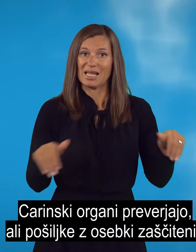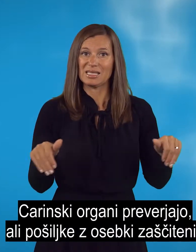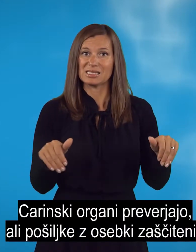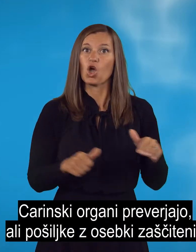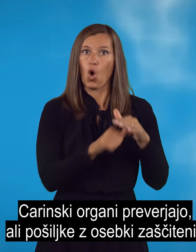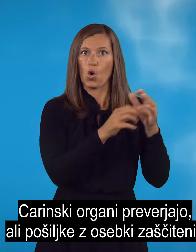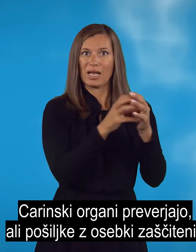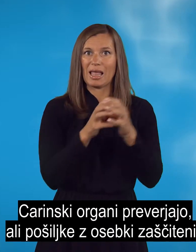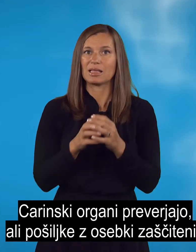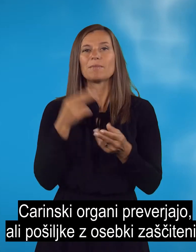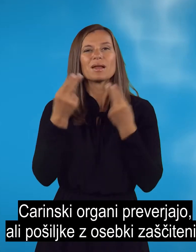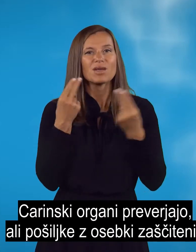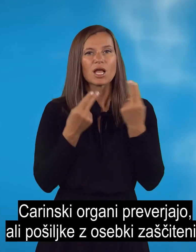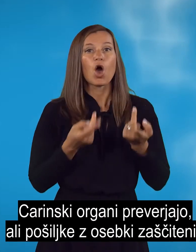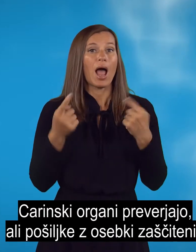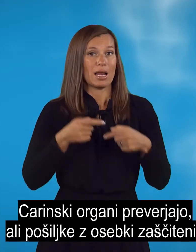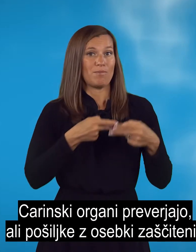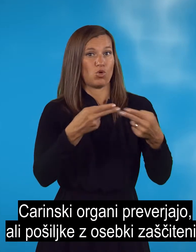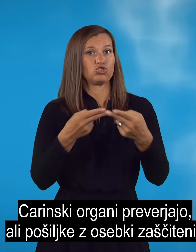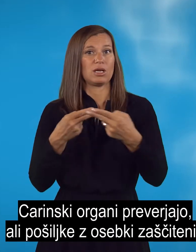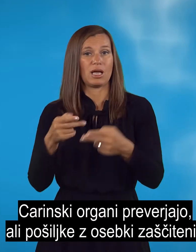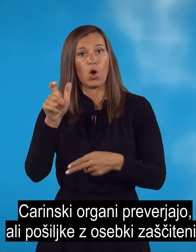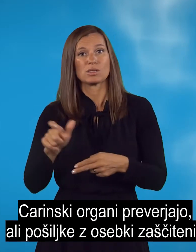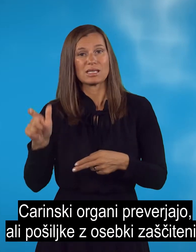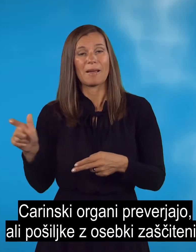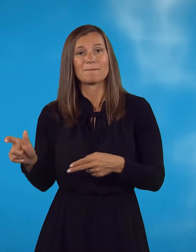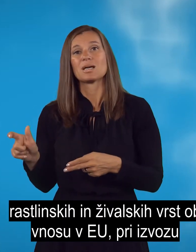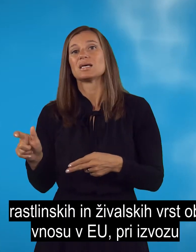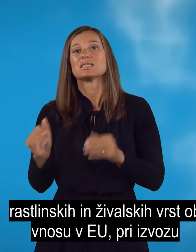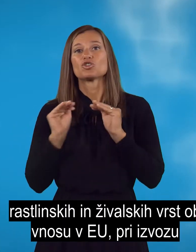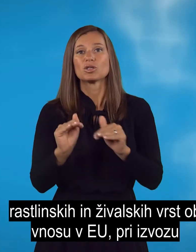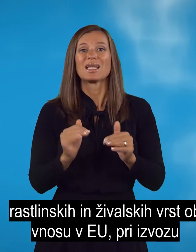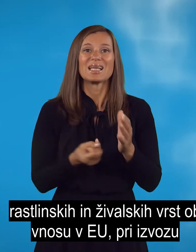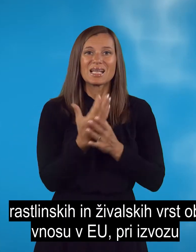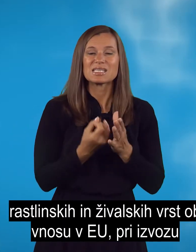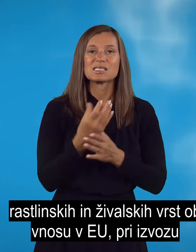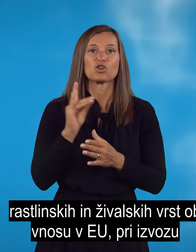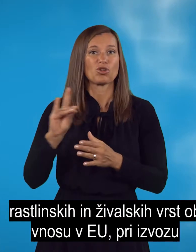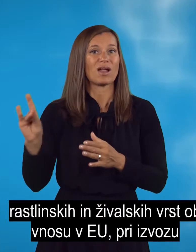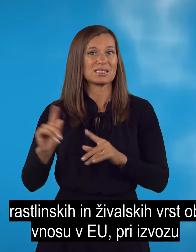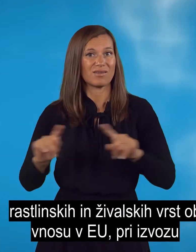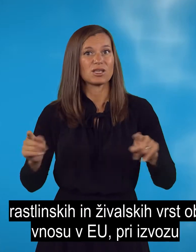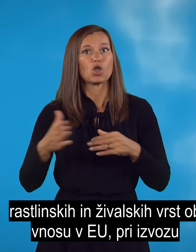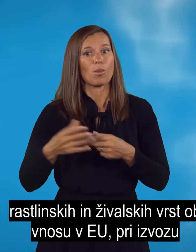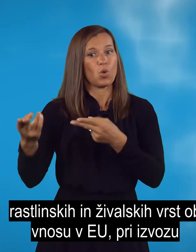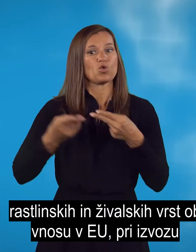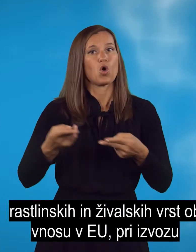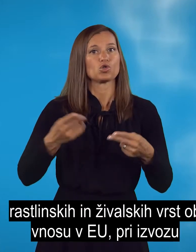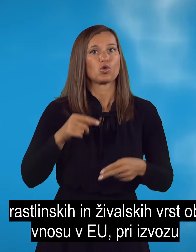Carinski organi preverjajo, ali pošiljke z osebki zaščitenih rastlinskih in živalskih vrst ob vnosu v Evropsko